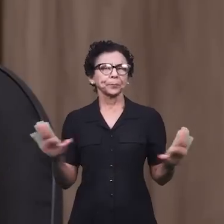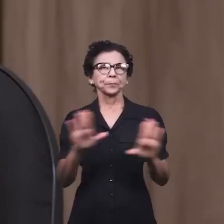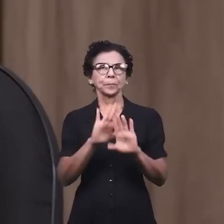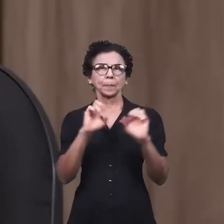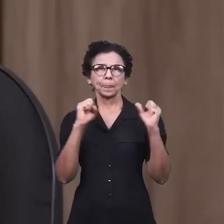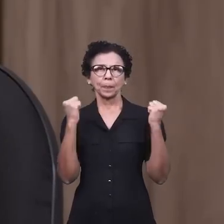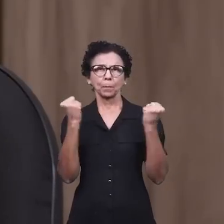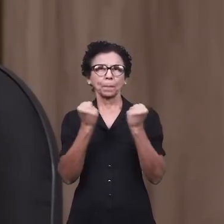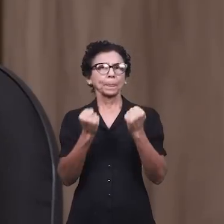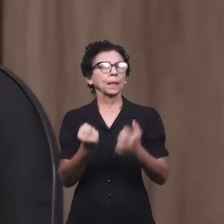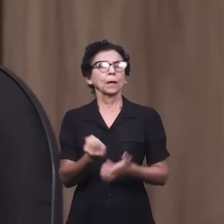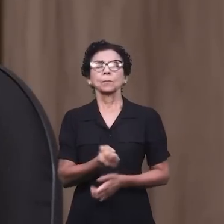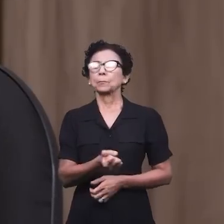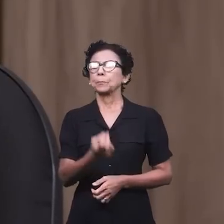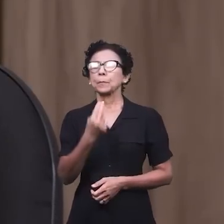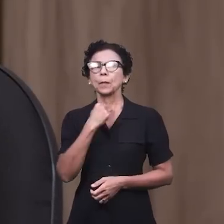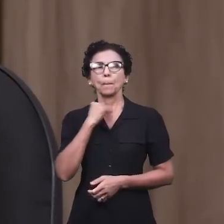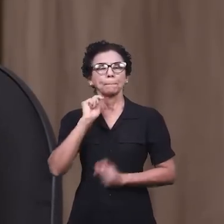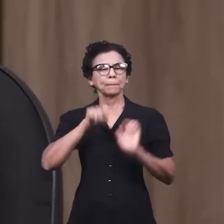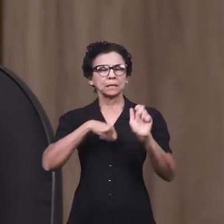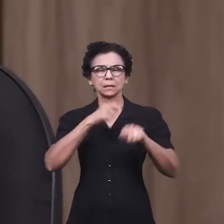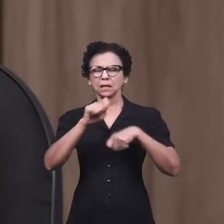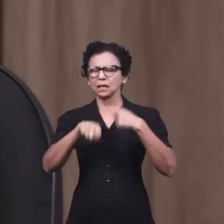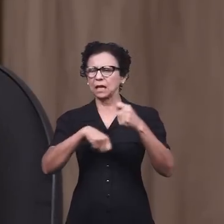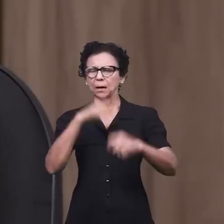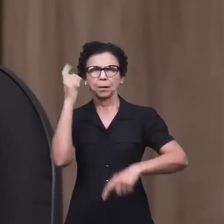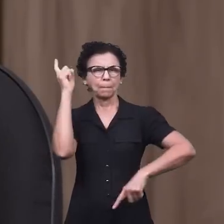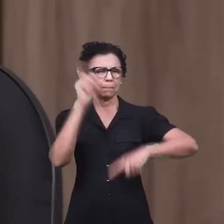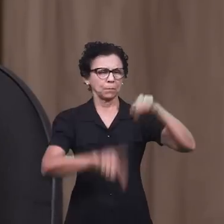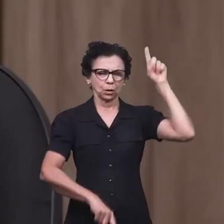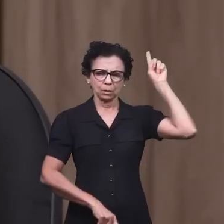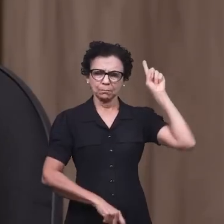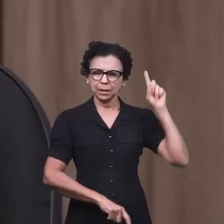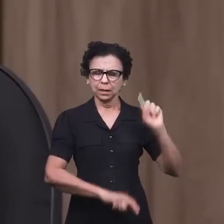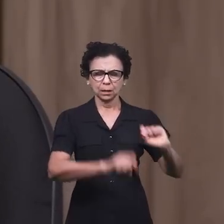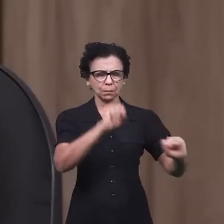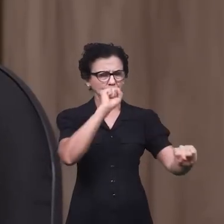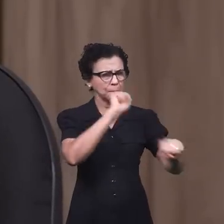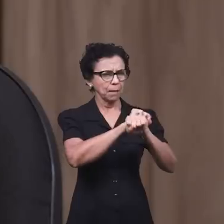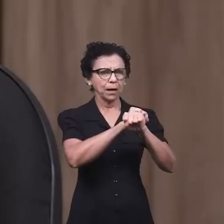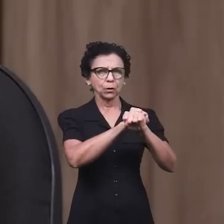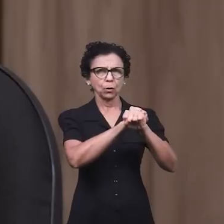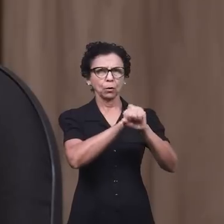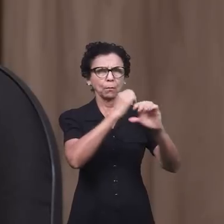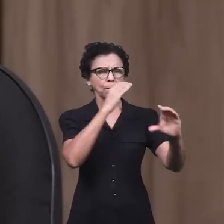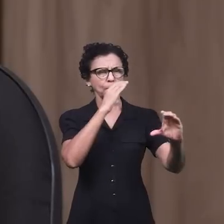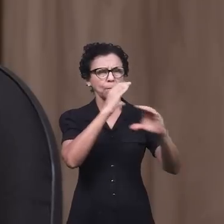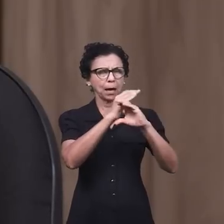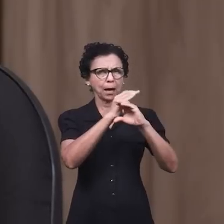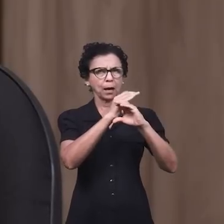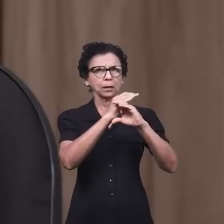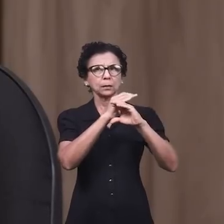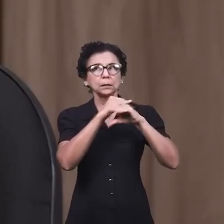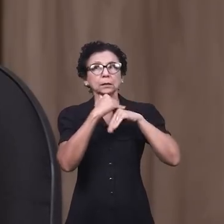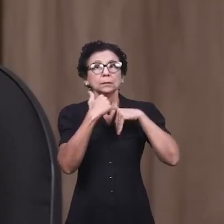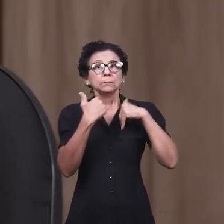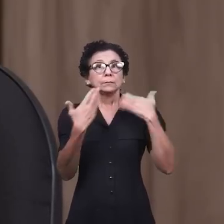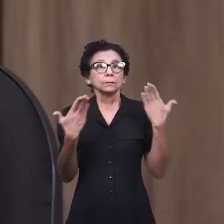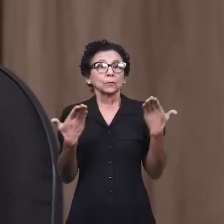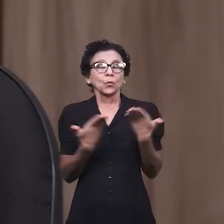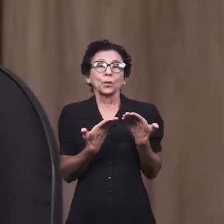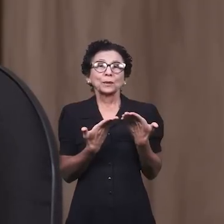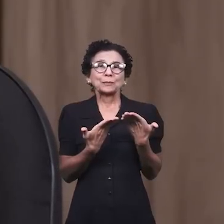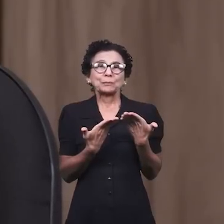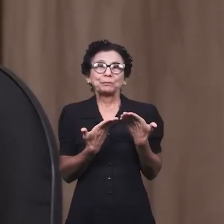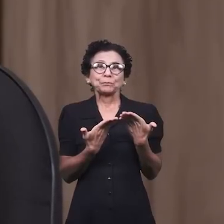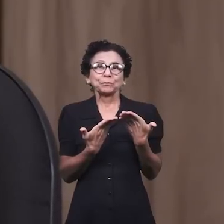mais sinalizar. Acabou-se, né, a comunicação. Não tinha como falar. Só que